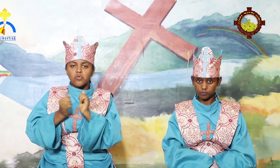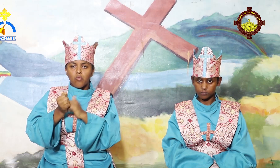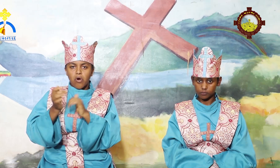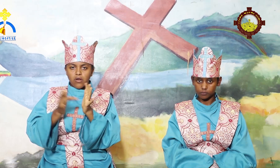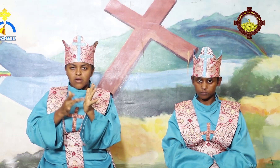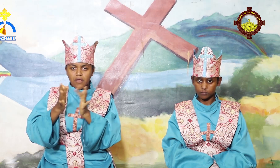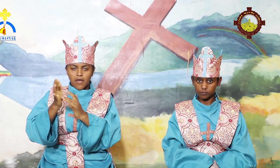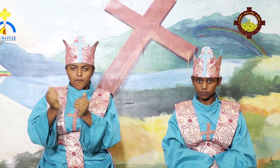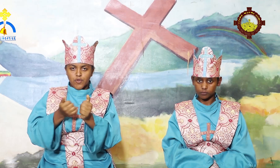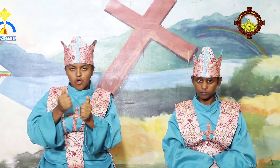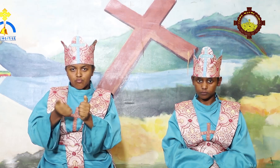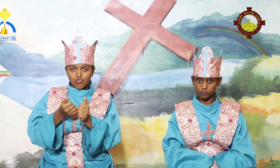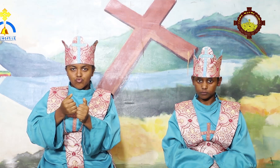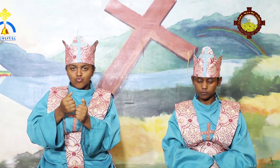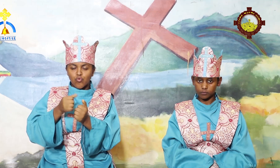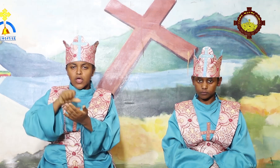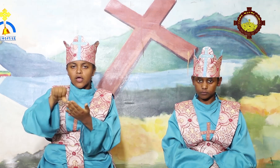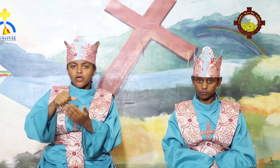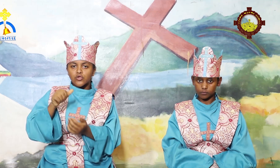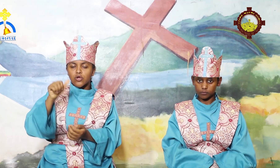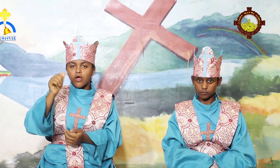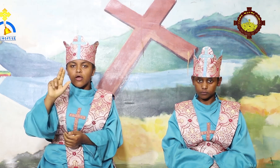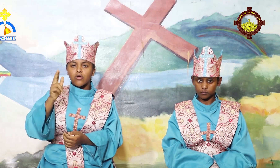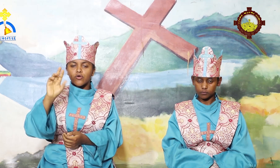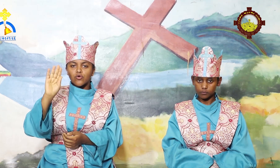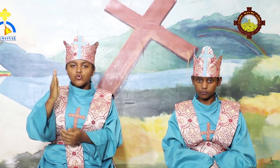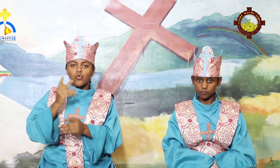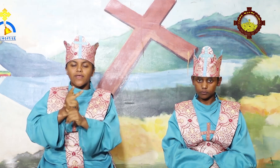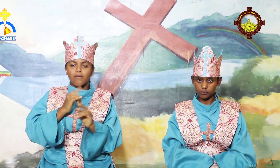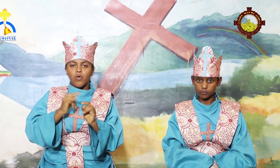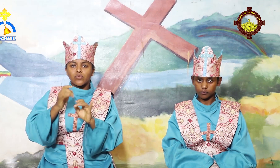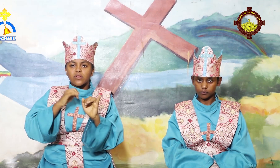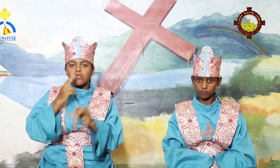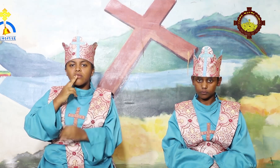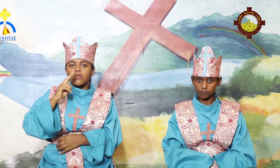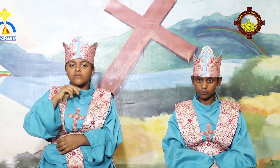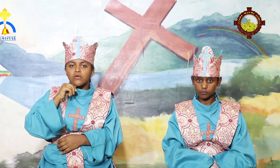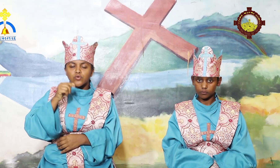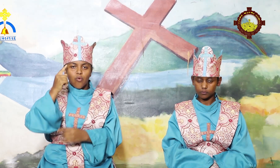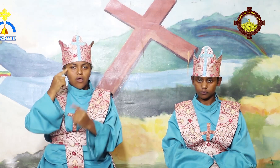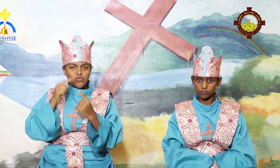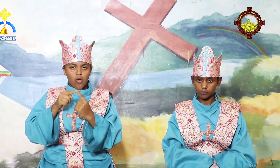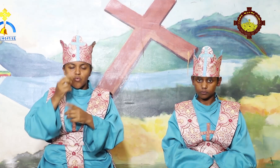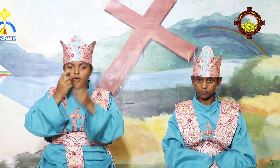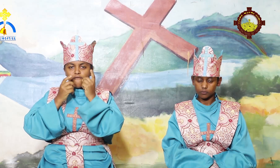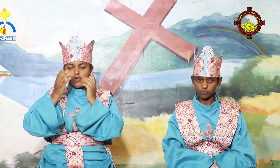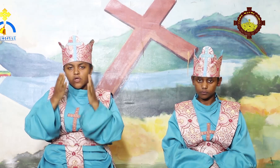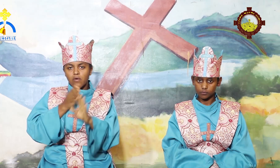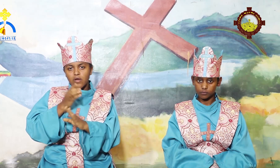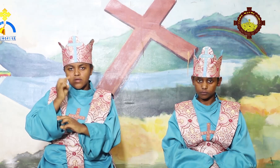ከዚህ በኋላ ደቀ መዛሙርቱ ከእንጀራ እርሾ ይጠበቁ ዘንድ እንዳላዘዛቸው አስተዋሉ፣